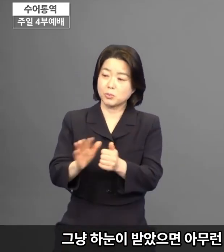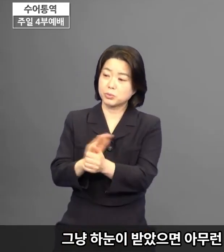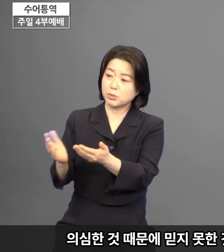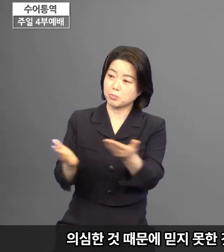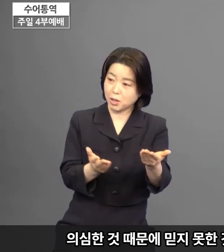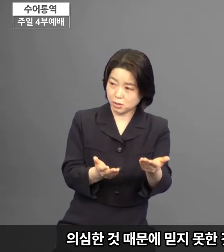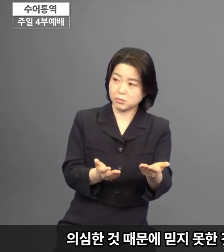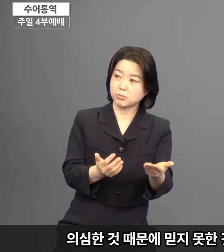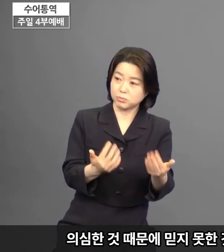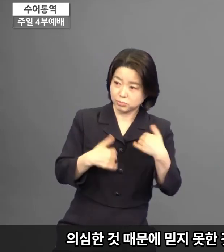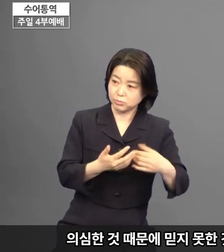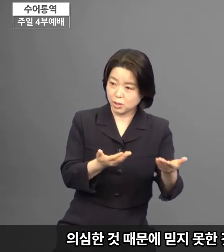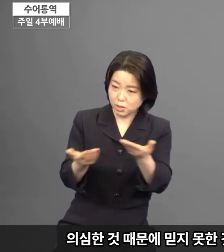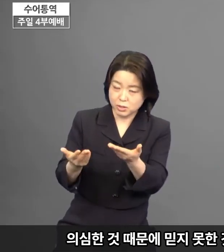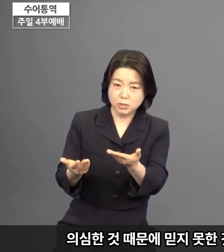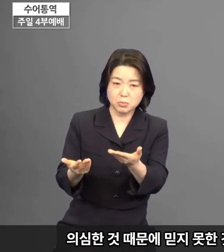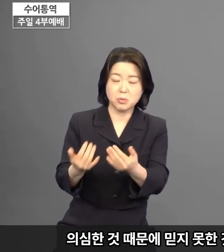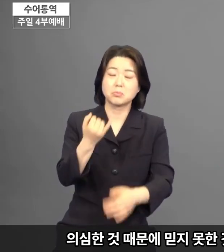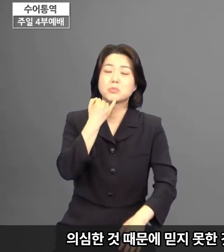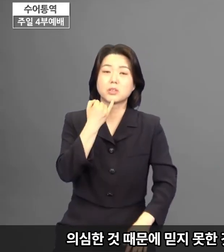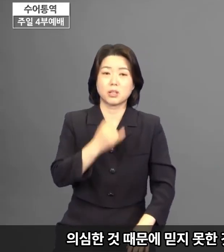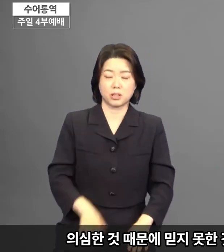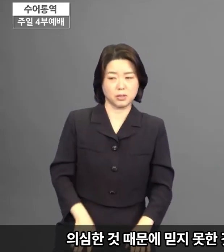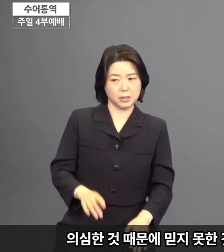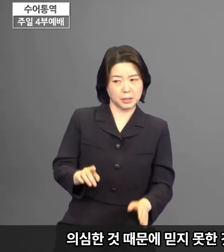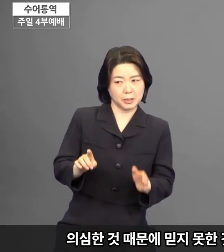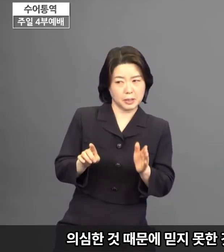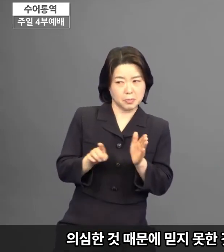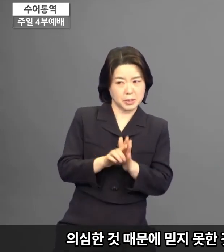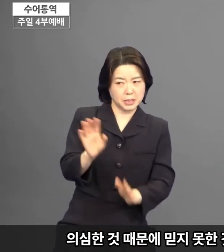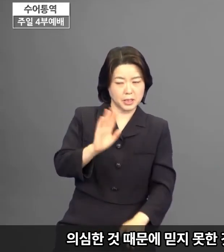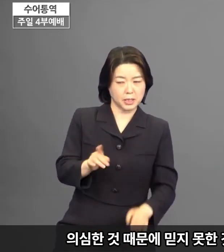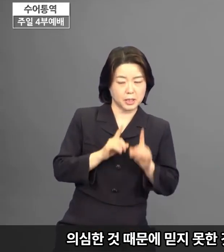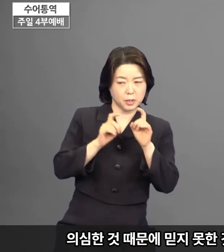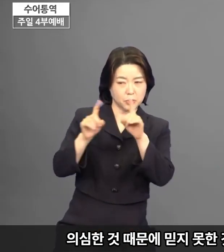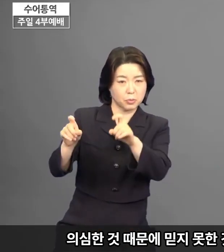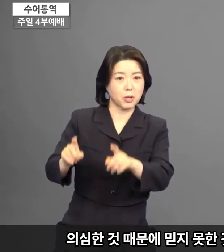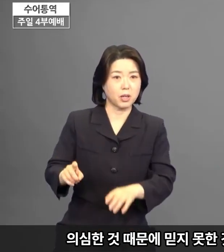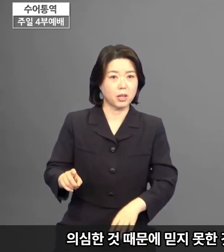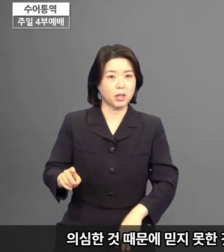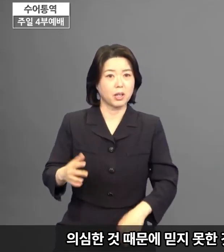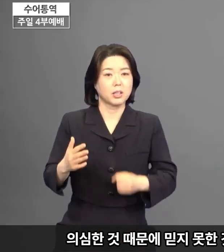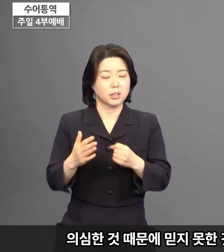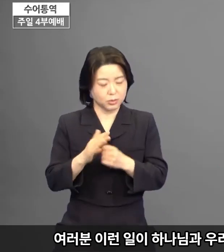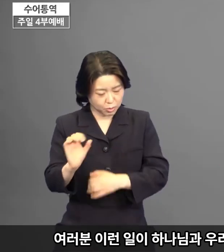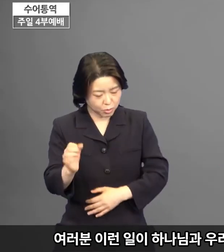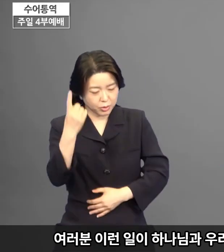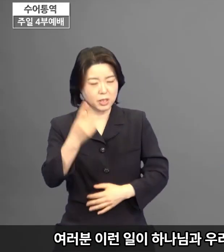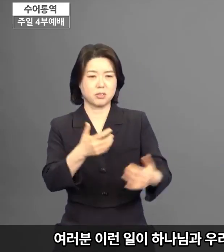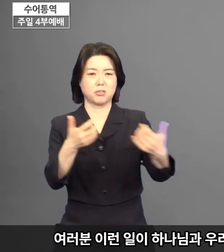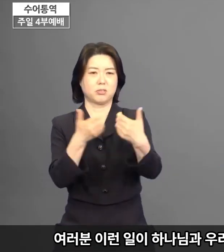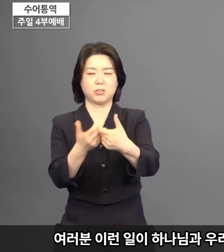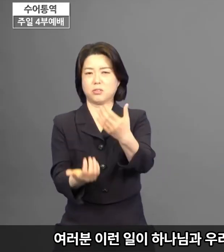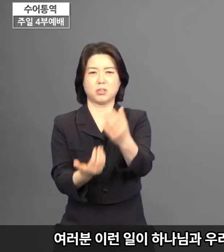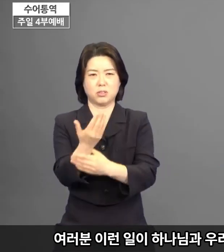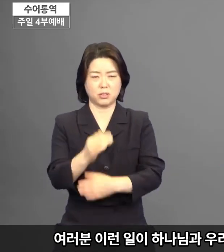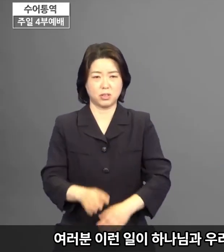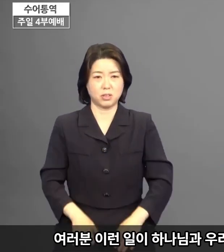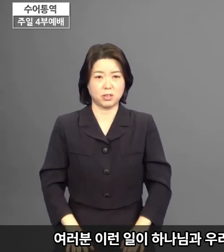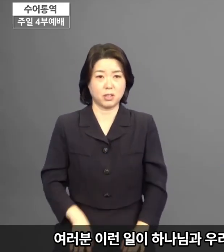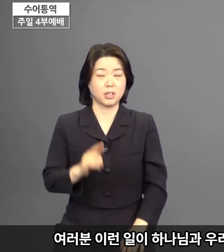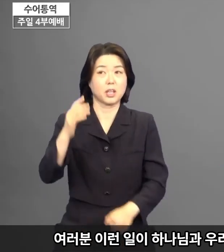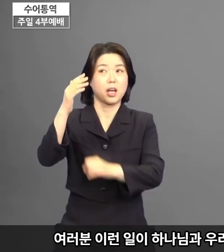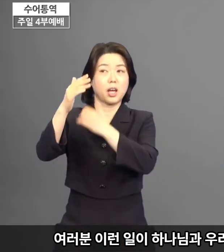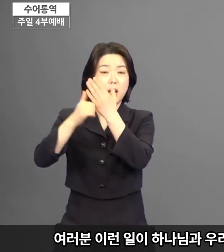문제를 의심한 것 때문에 믿지 못한 것 때문에 이 전쟁까지 가게 됩니다. 여러분, 이런 일이 하나님과 우리